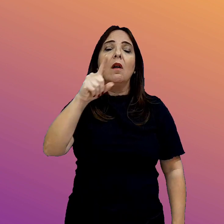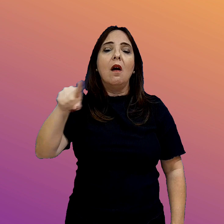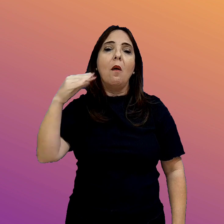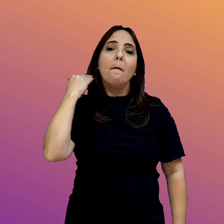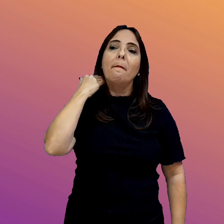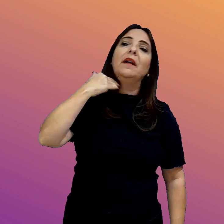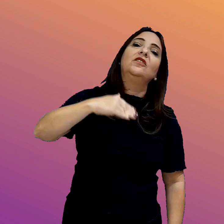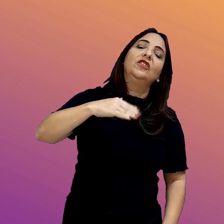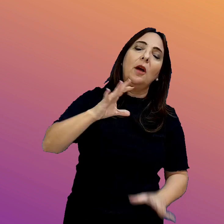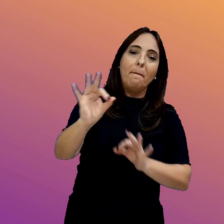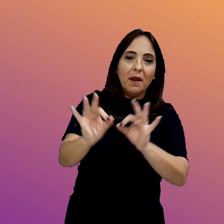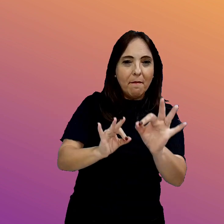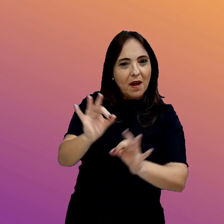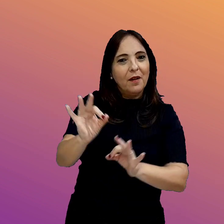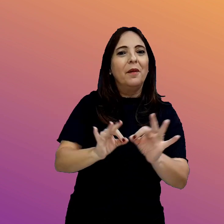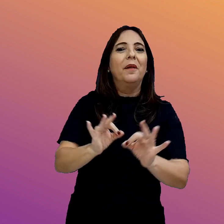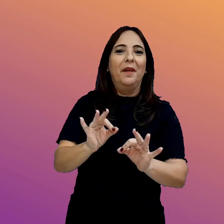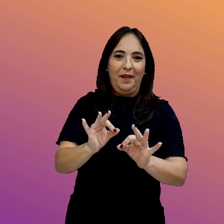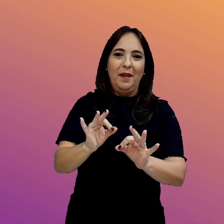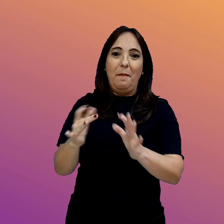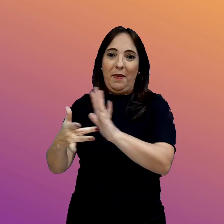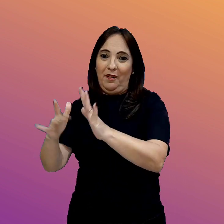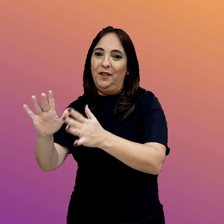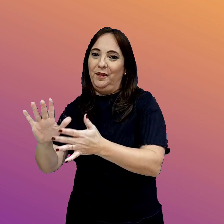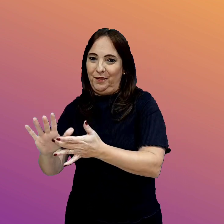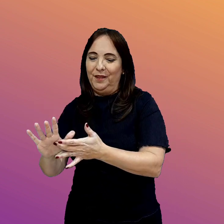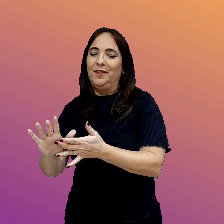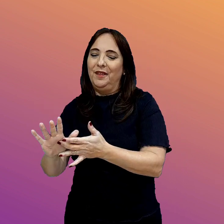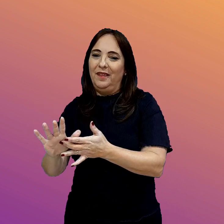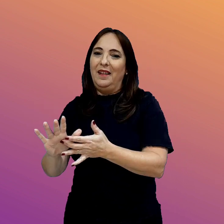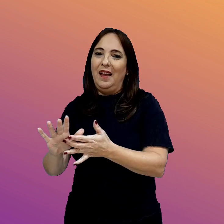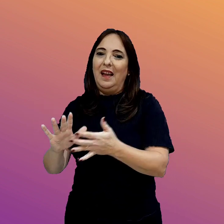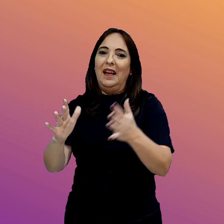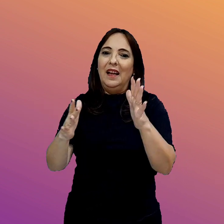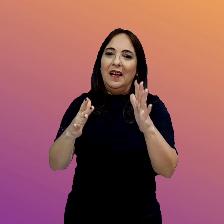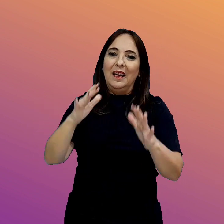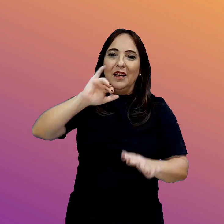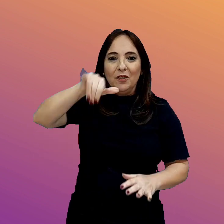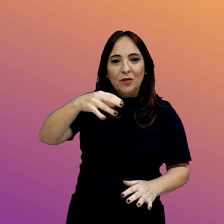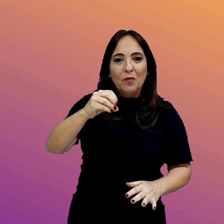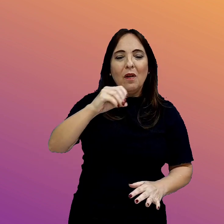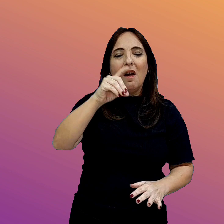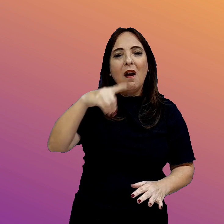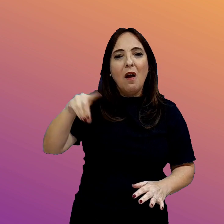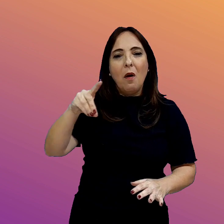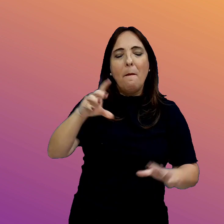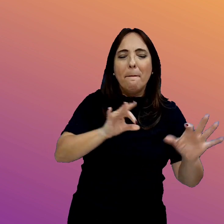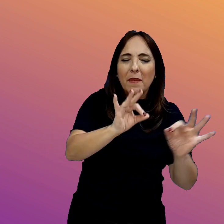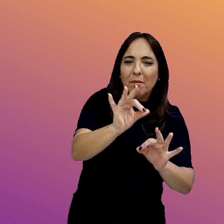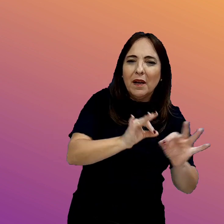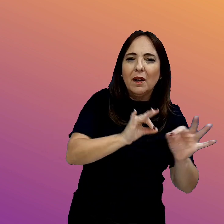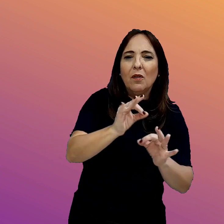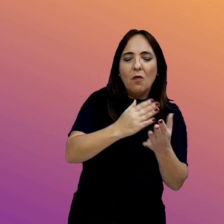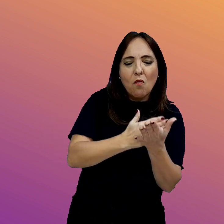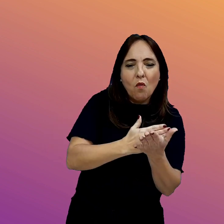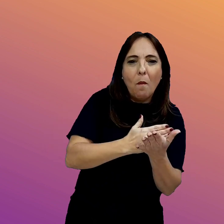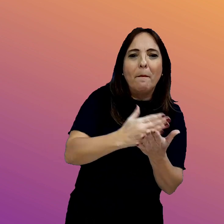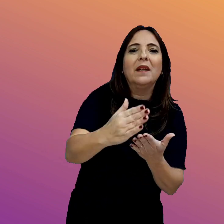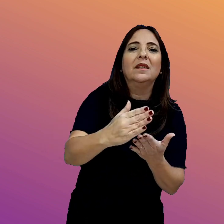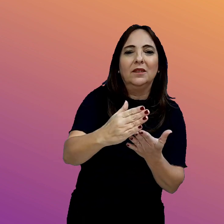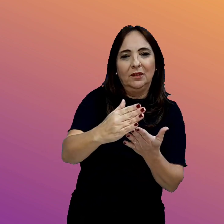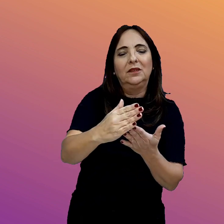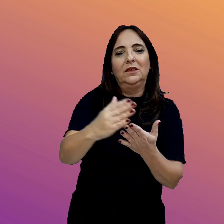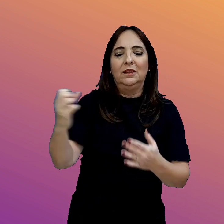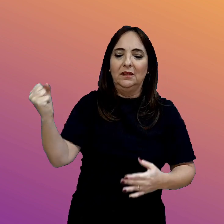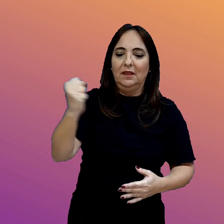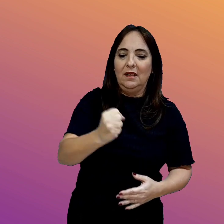Preparou o terreno para Jesus, ele foi o precursor da chegada do Messias. Nós precisamos ser aqueles que vão preparar o terreno para a chegada de Jesus